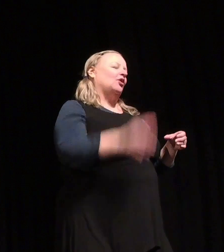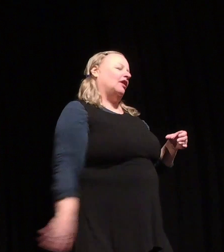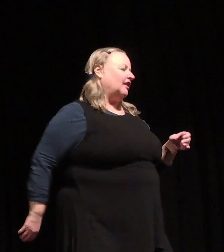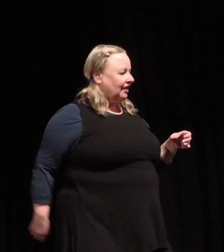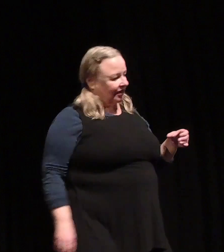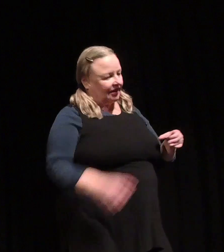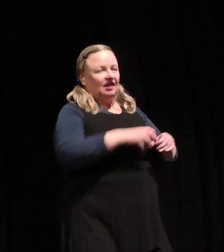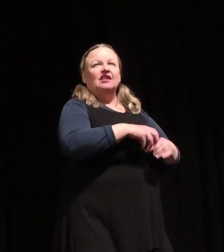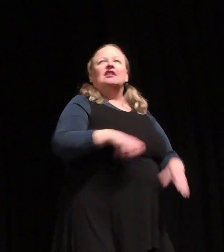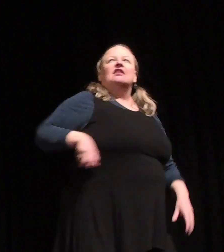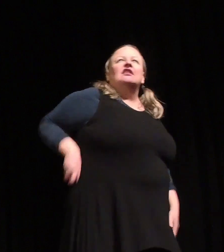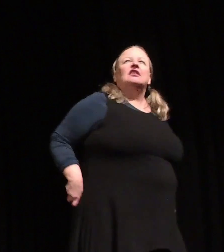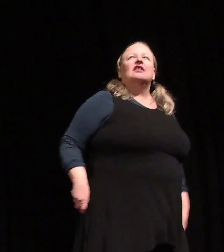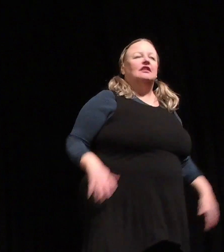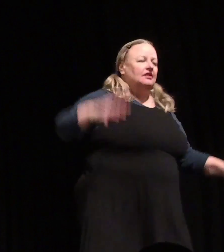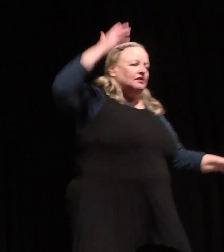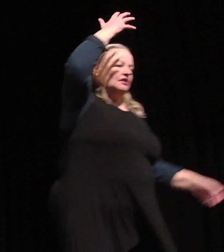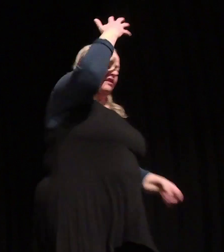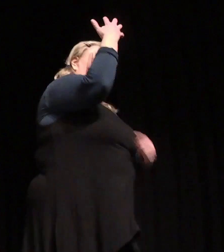OK. Ah, c'est mieux.